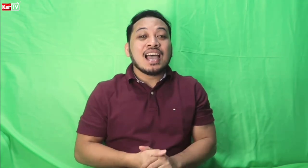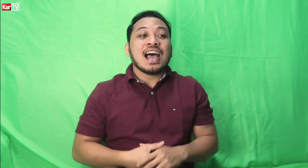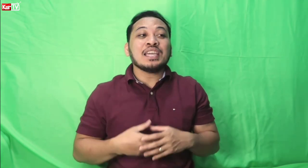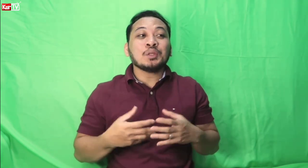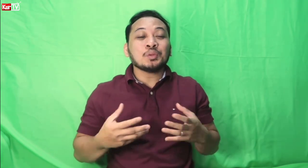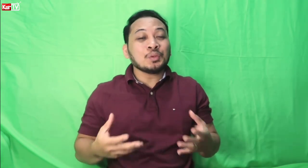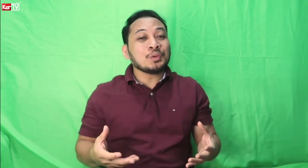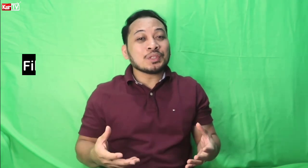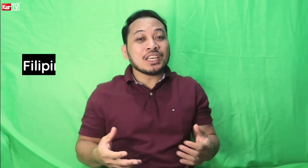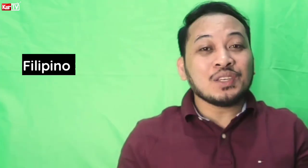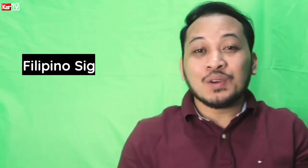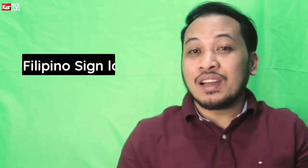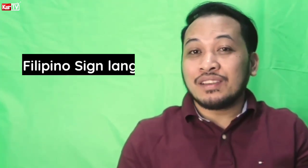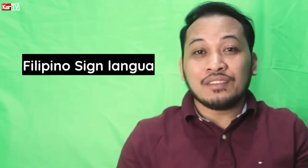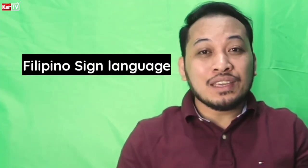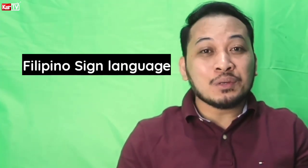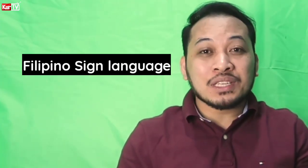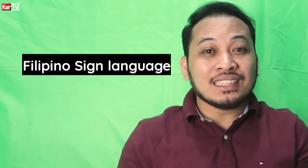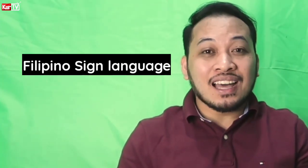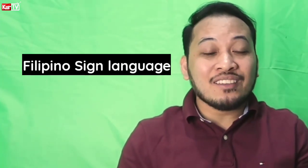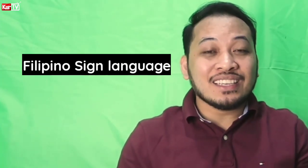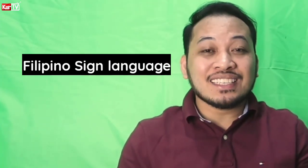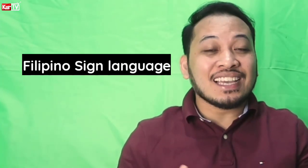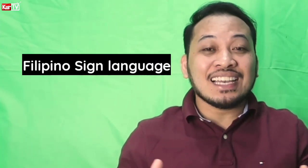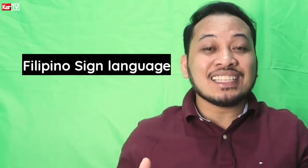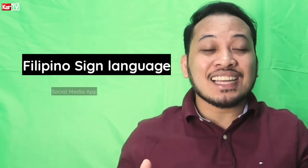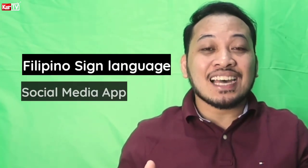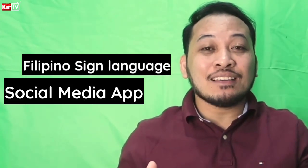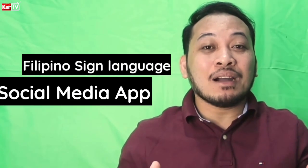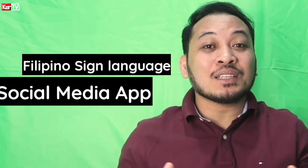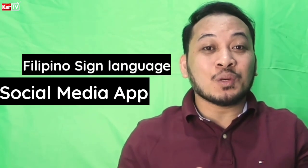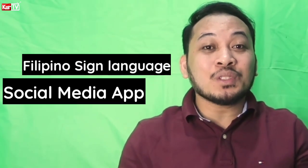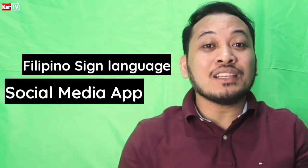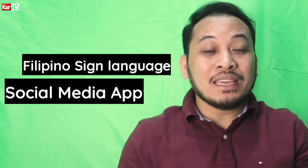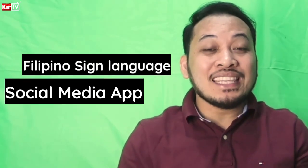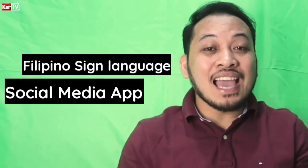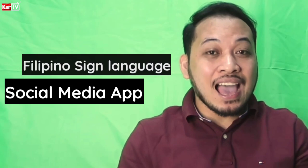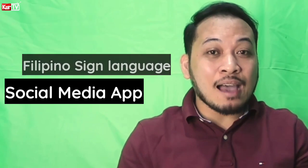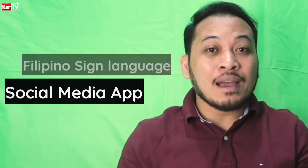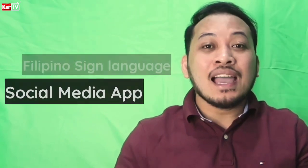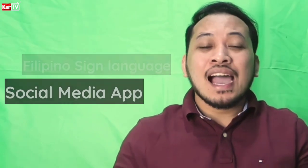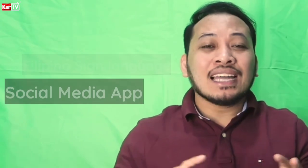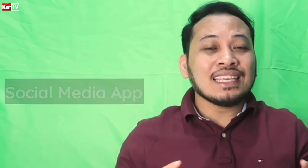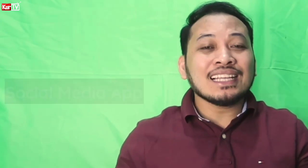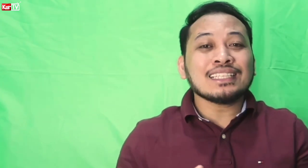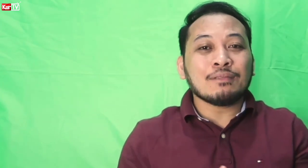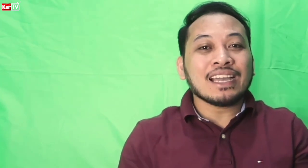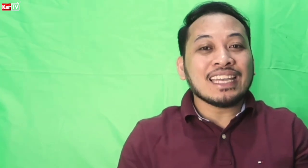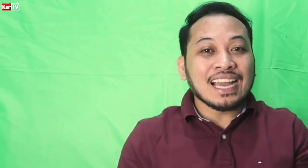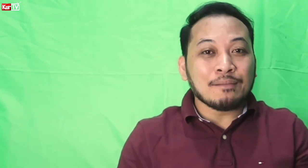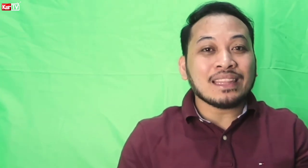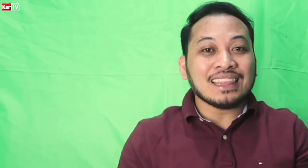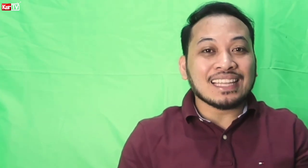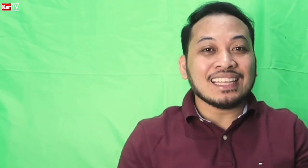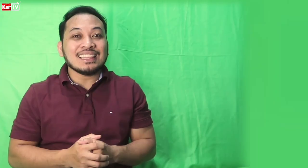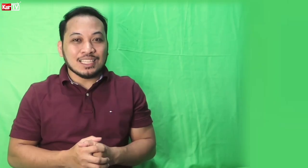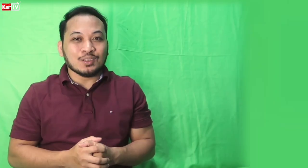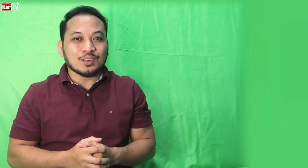ay ituturo ko sa inyo ang Filipino sign language ng ilan sa ating mga social media app at ilan sa mga ginagamit natin dito.